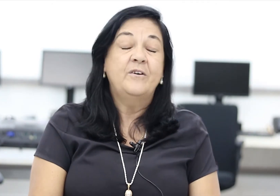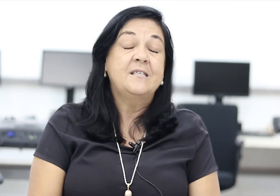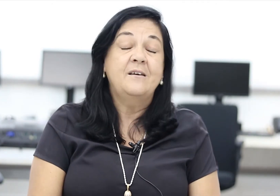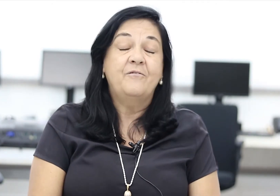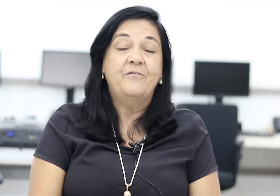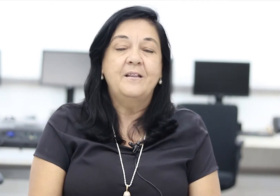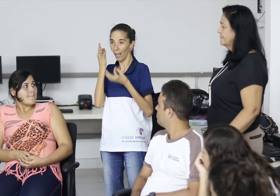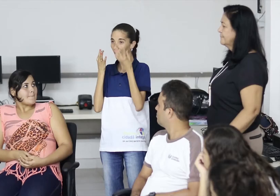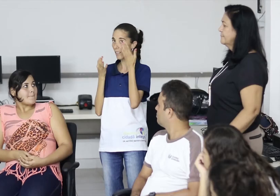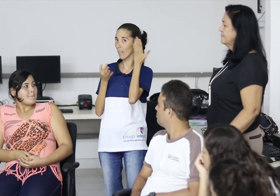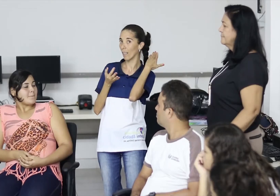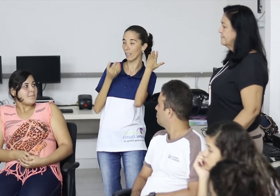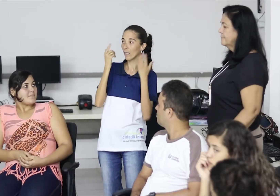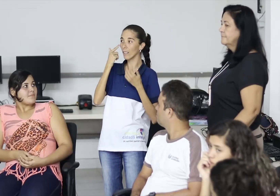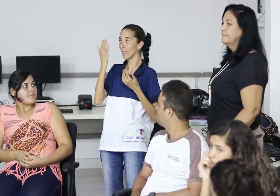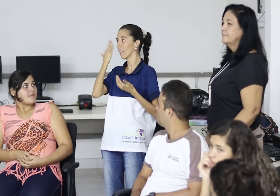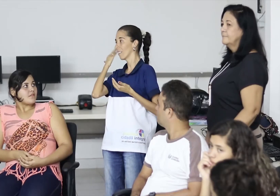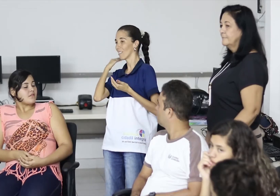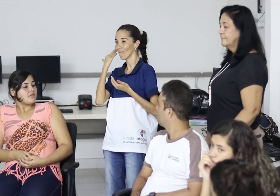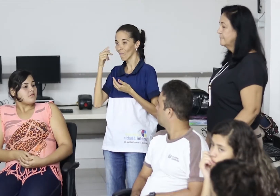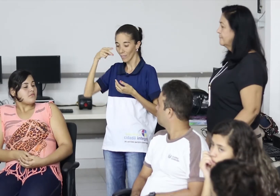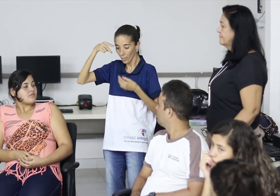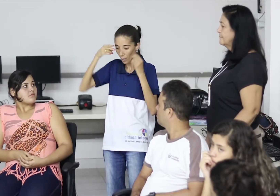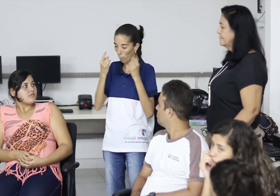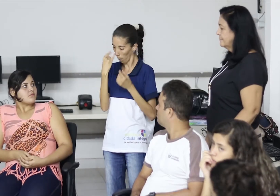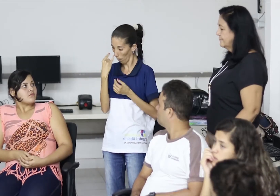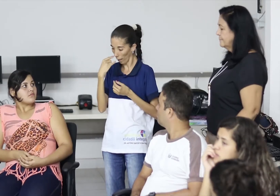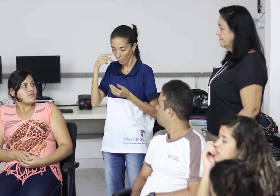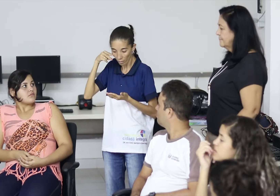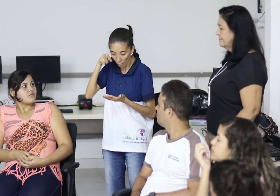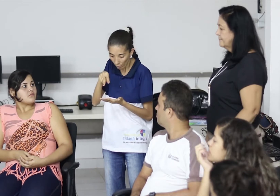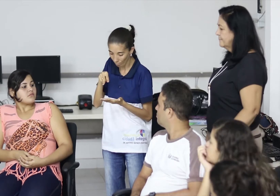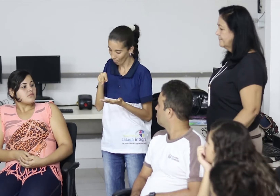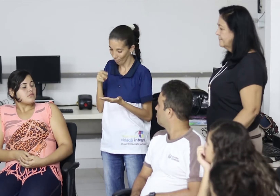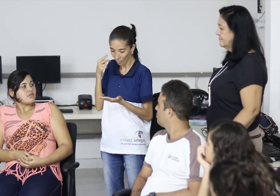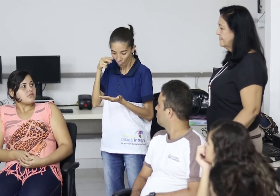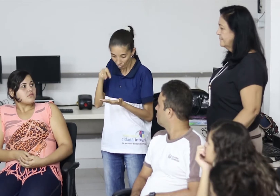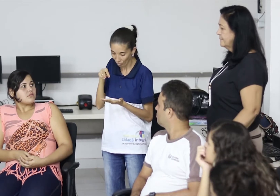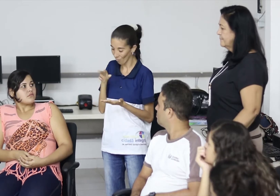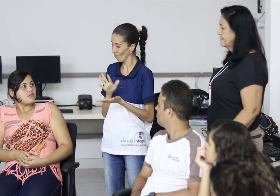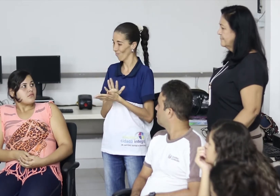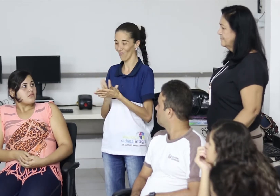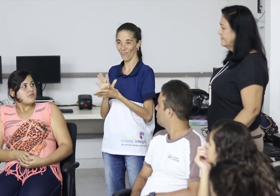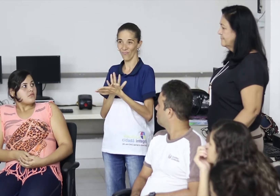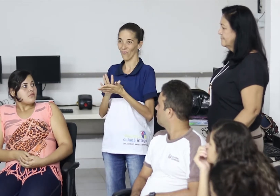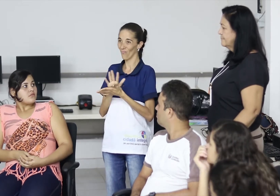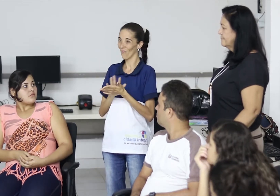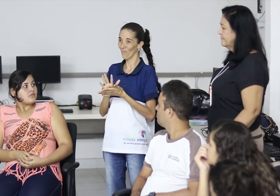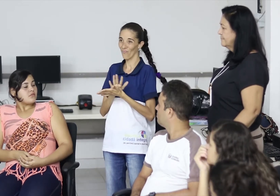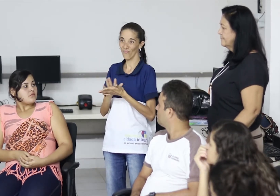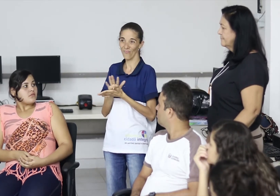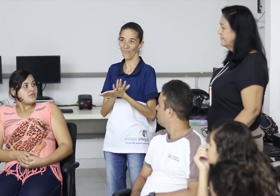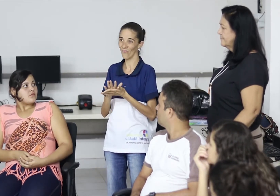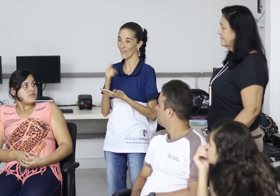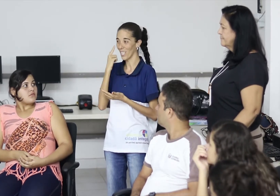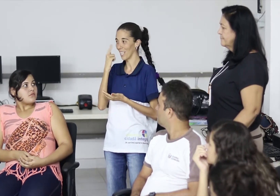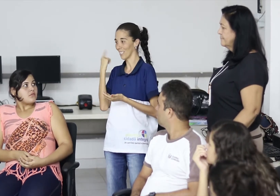esse feedback muito forte com a turma. E aí a FUNAD em si, né, vem